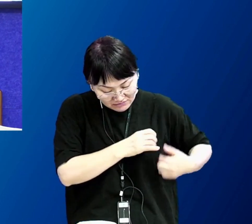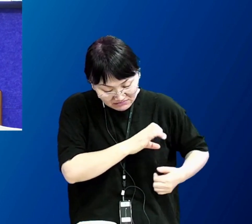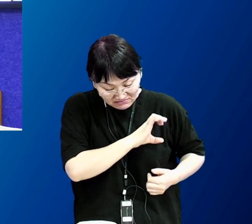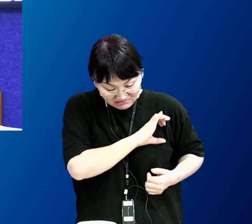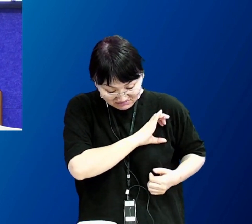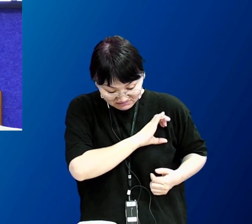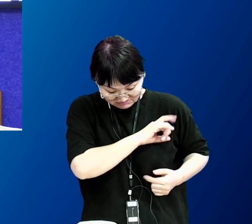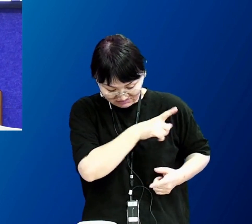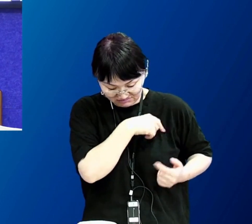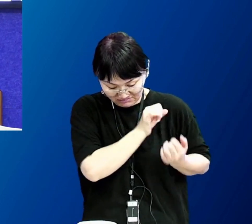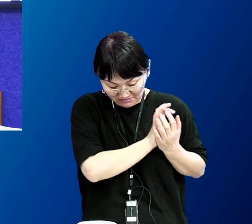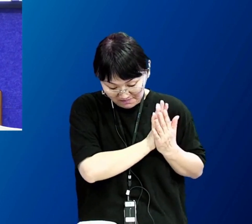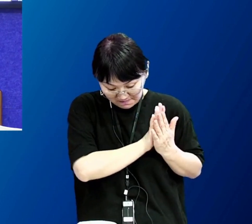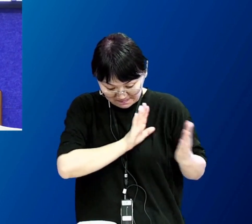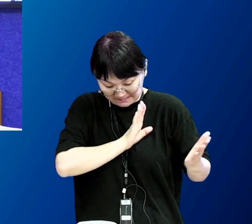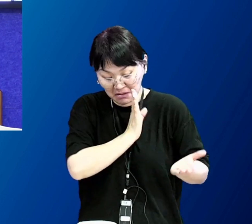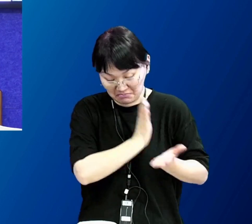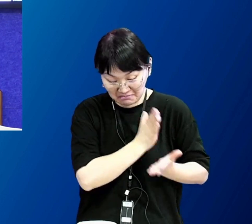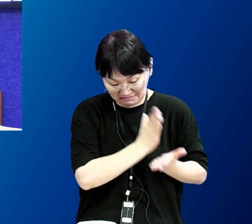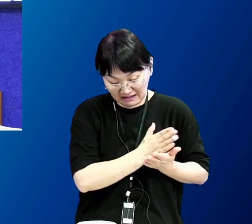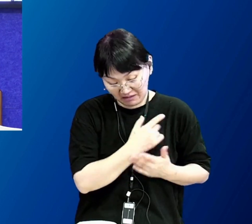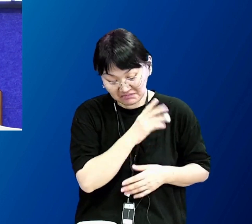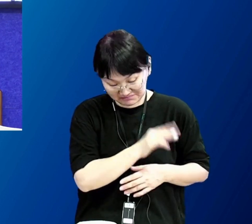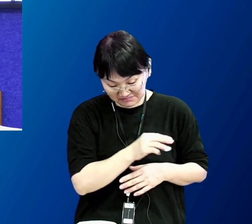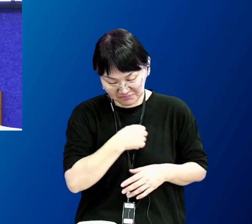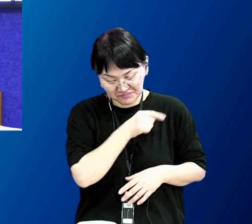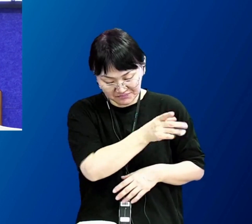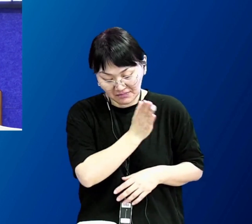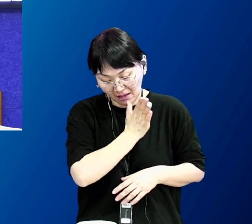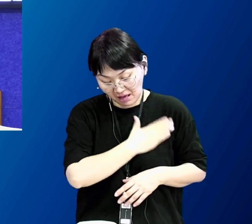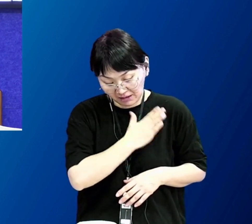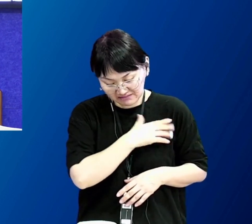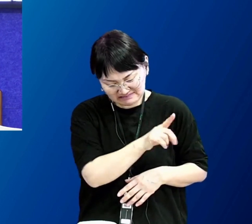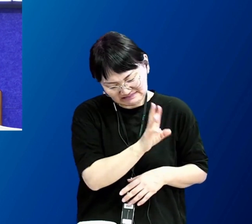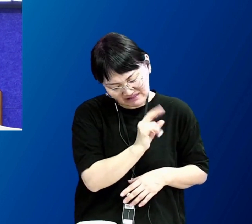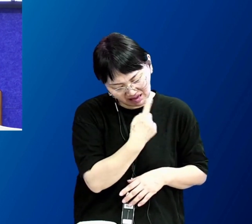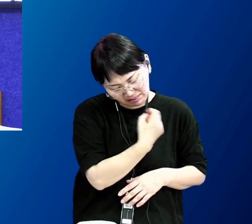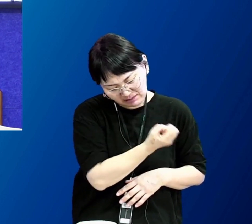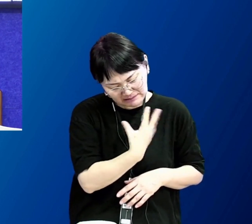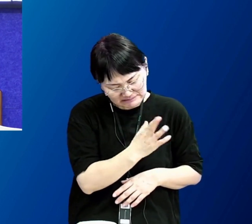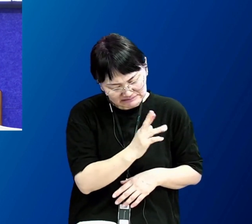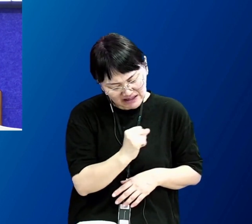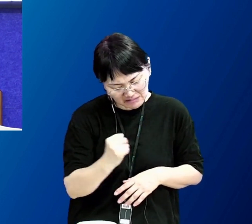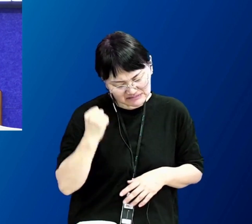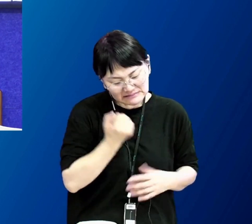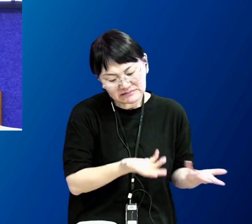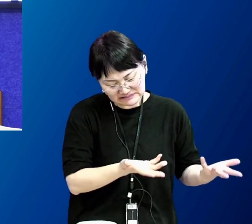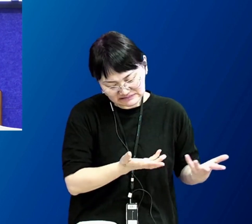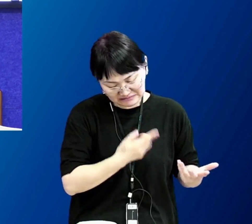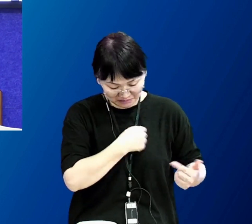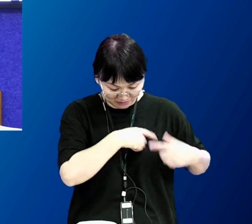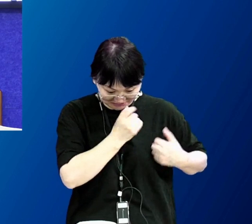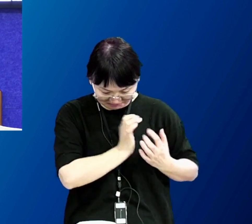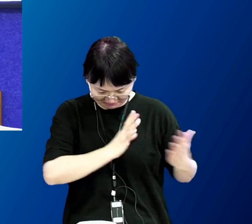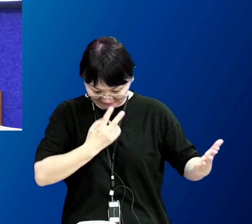чинь надаас хөндий атал. Би чамд хайртай гэж чи яаж надад хэлж чадна